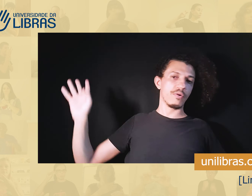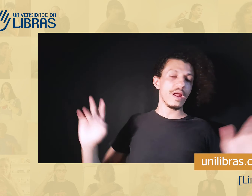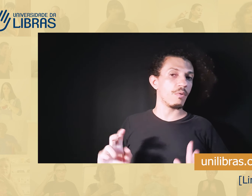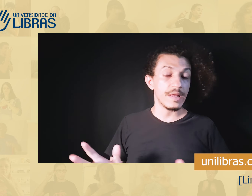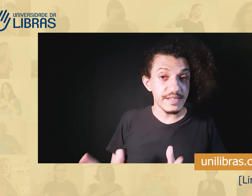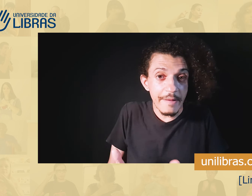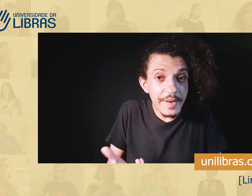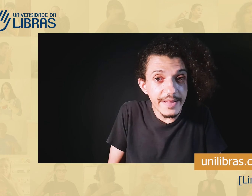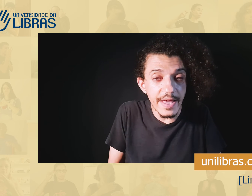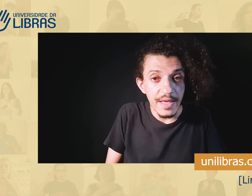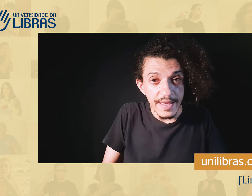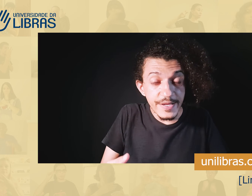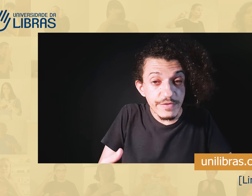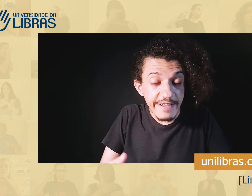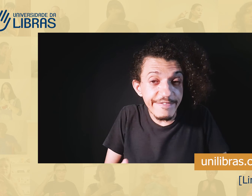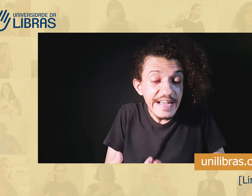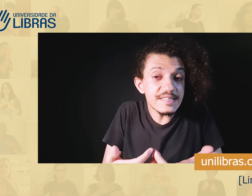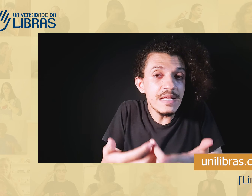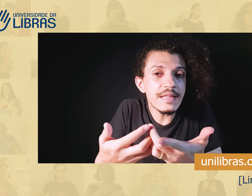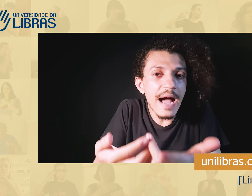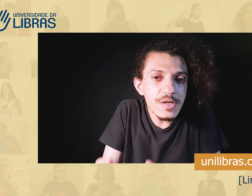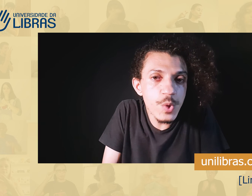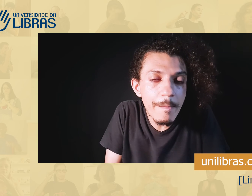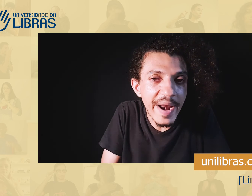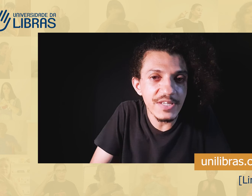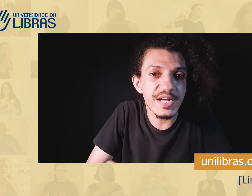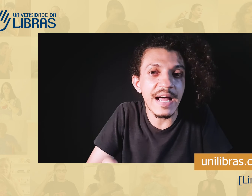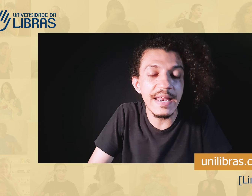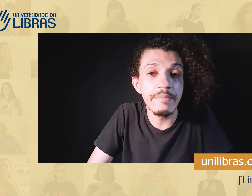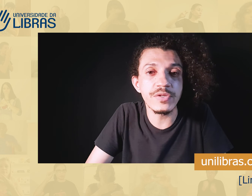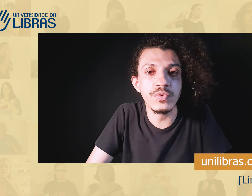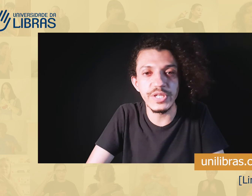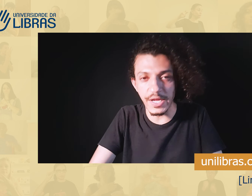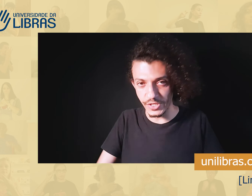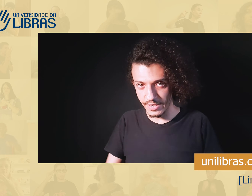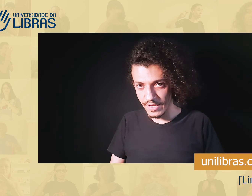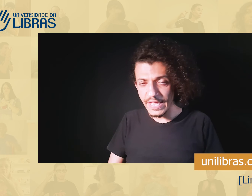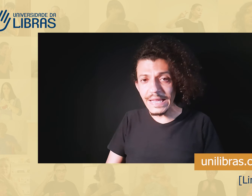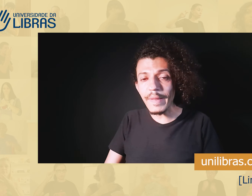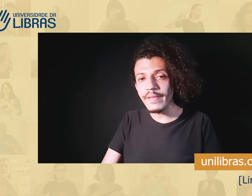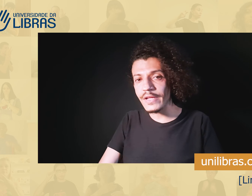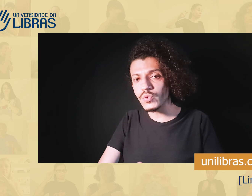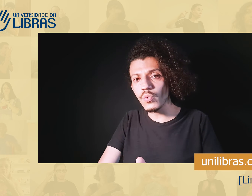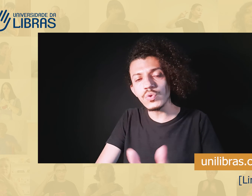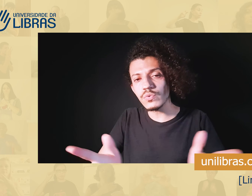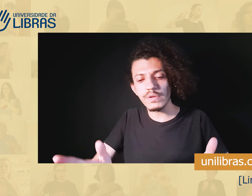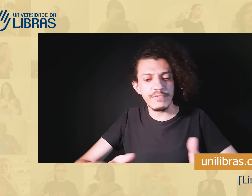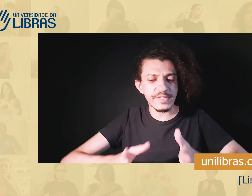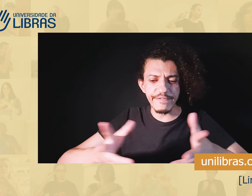Não, você vai aprender e isso vai facilitar a sua prática da Libras do dia a dia. Independente do uso que você